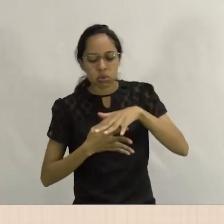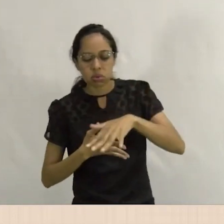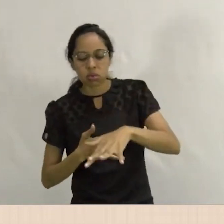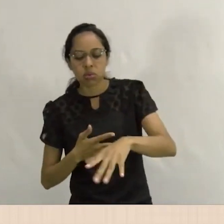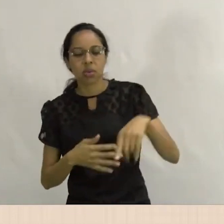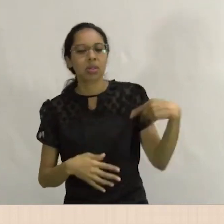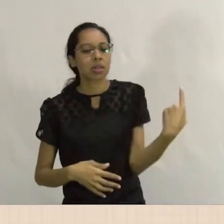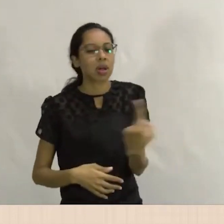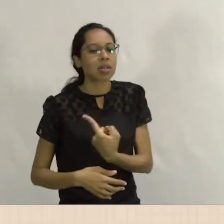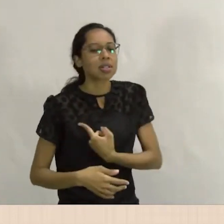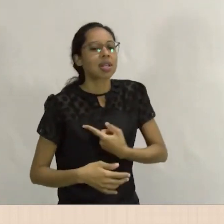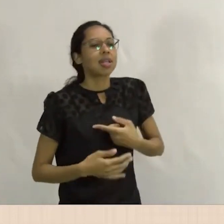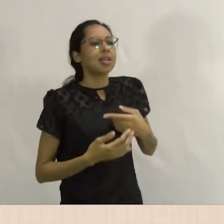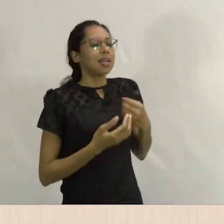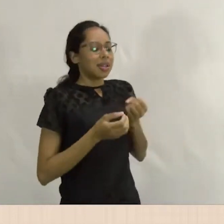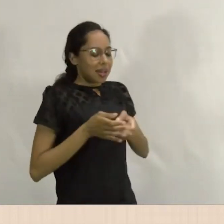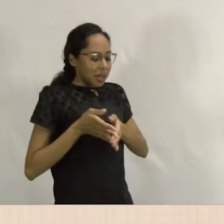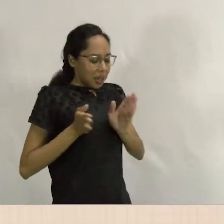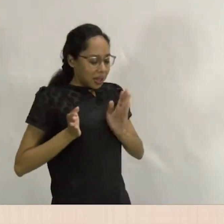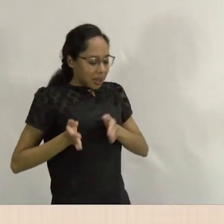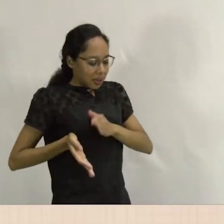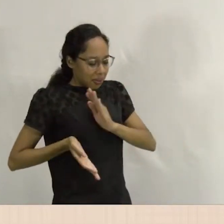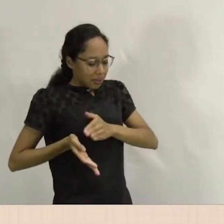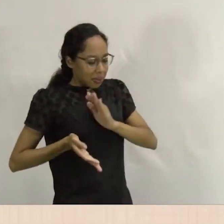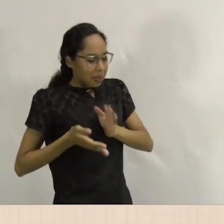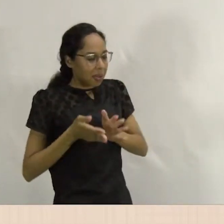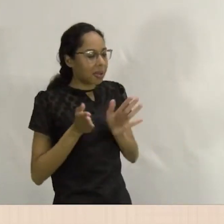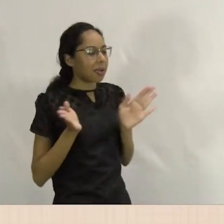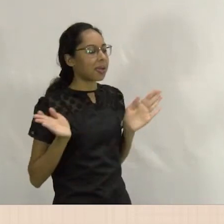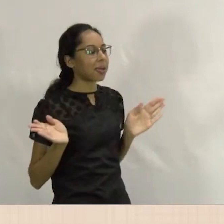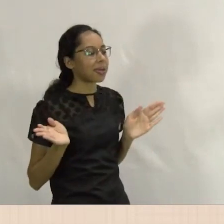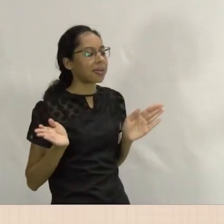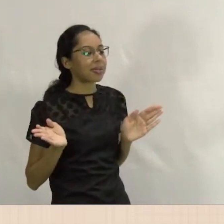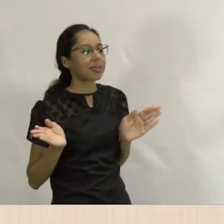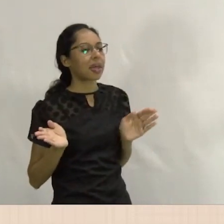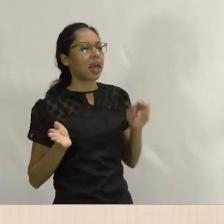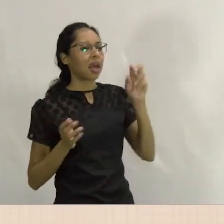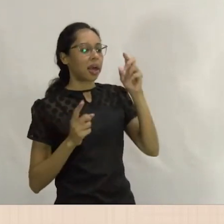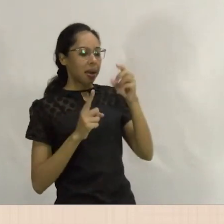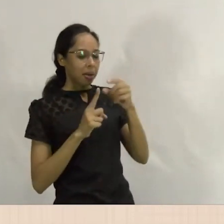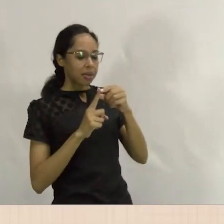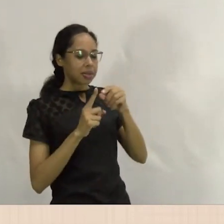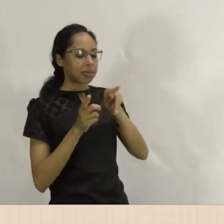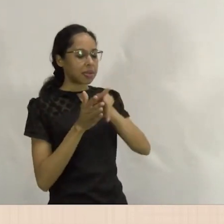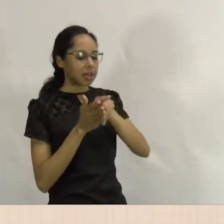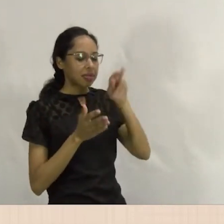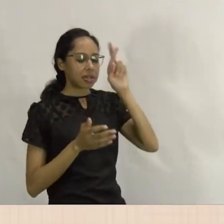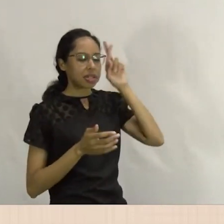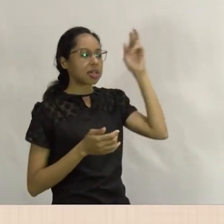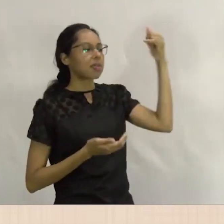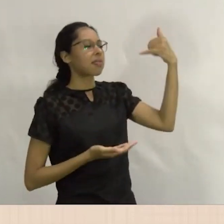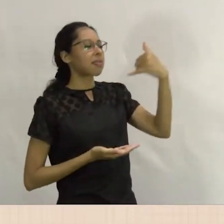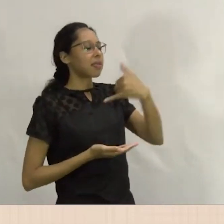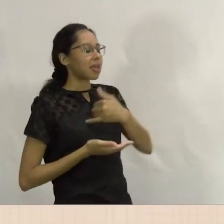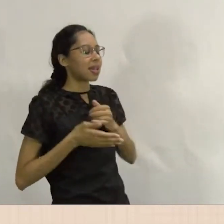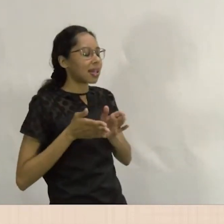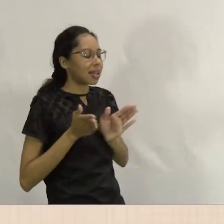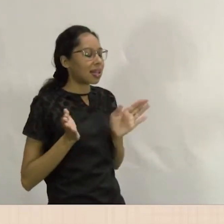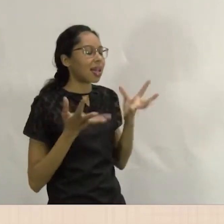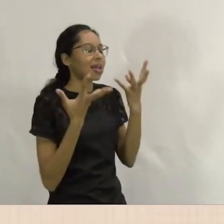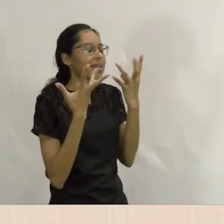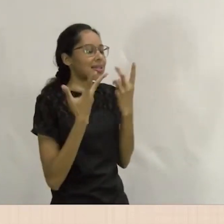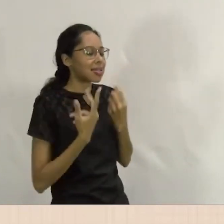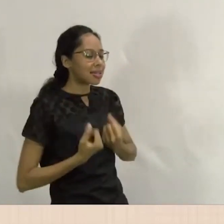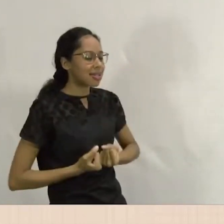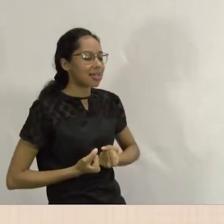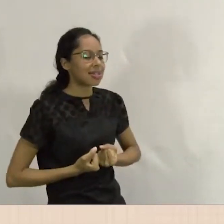nós abrimos nosso coração e cremos nessa palavra, acolhemos como a palavra de Deus, e essa palavra passou a